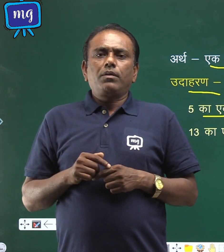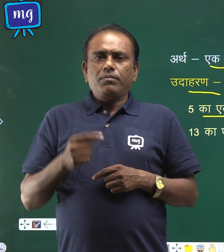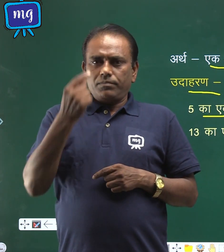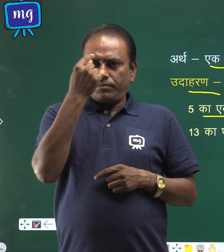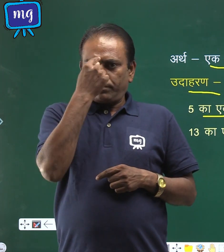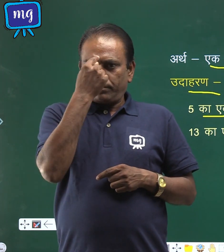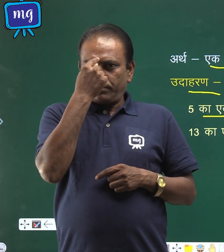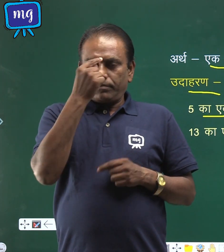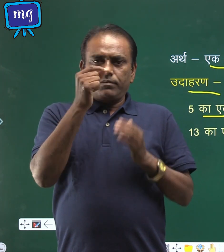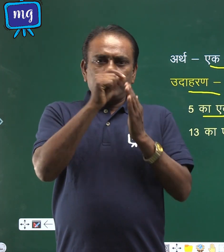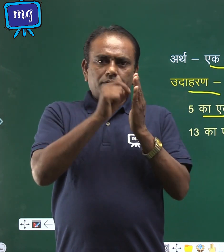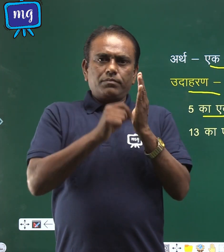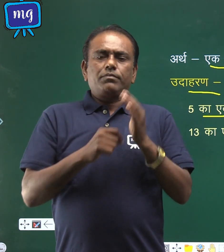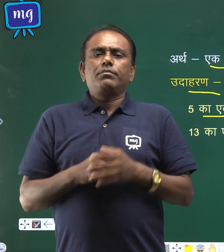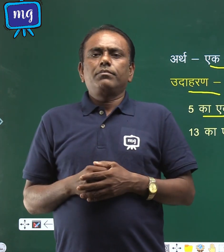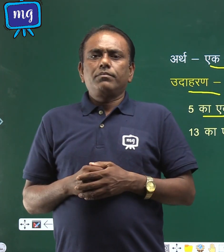बिंदु लगा देंगे